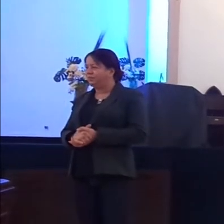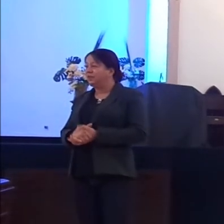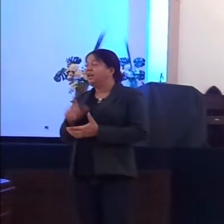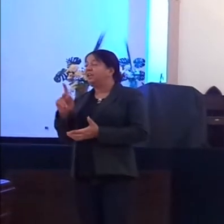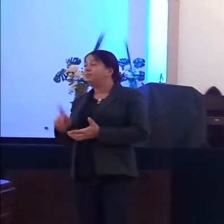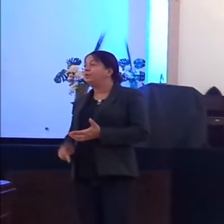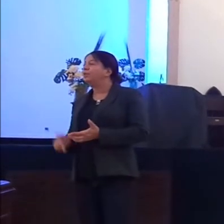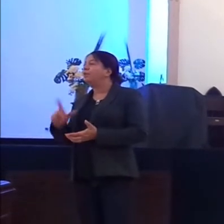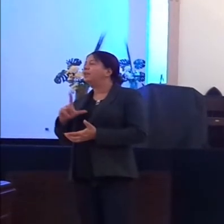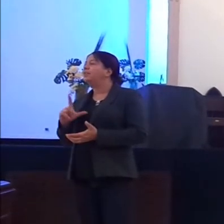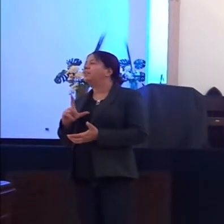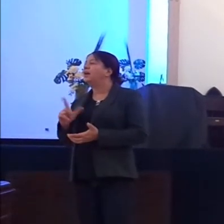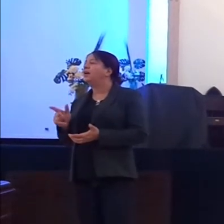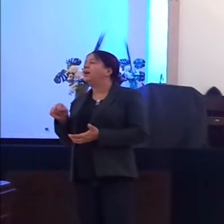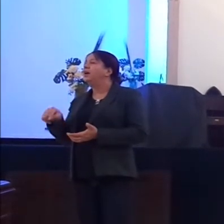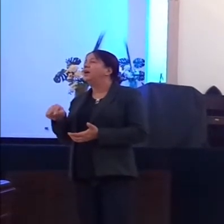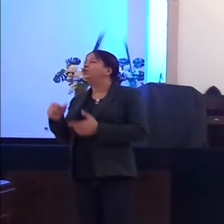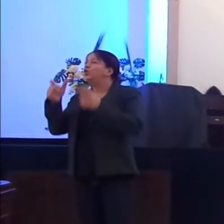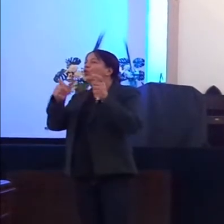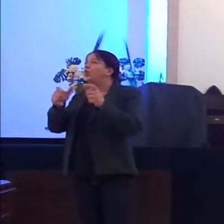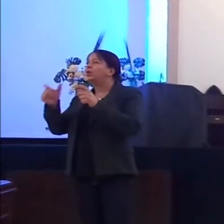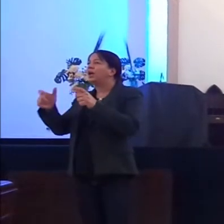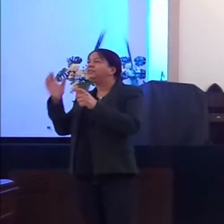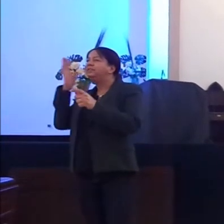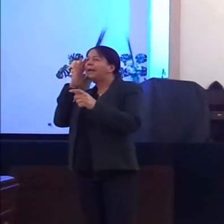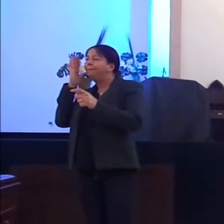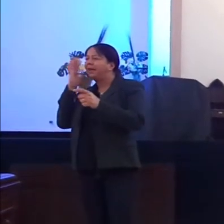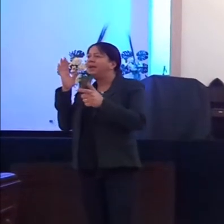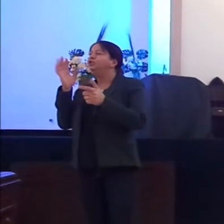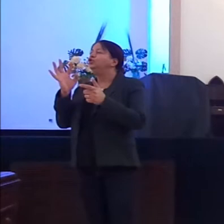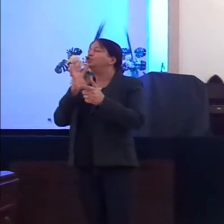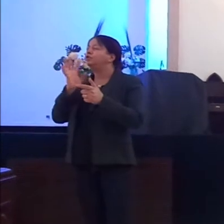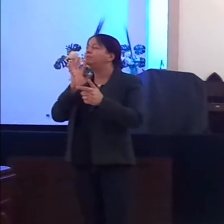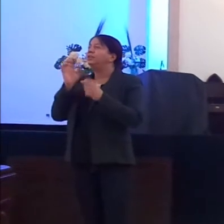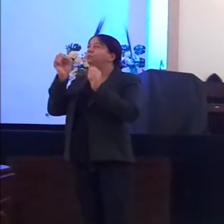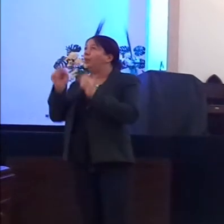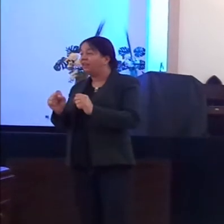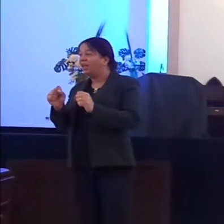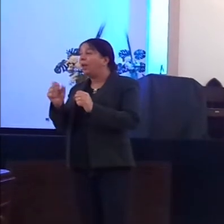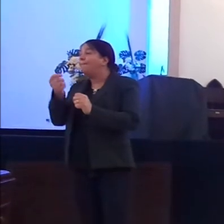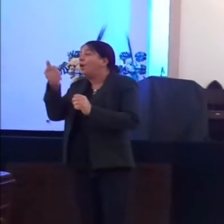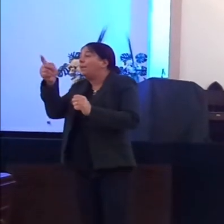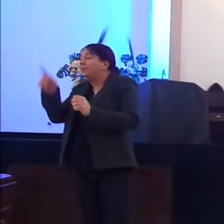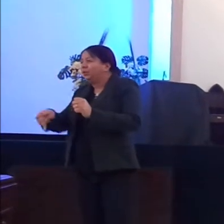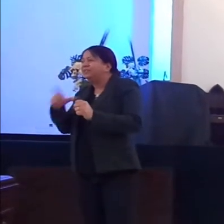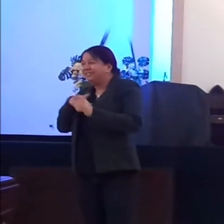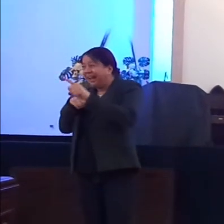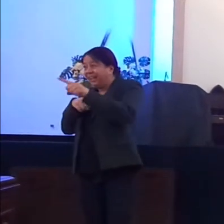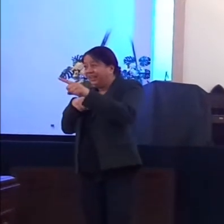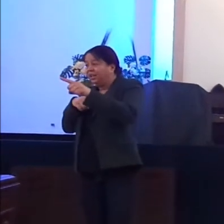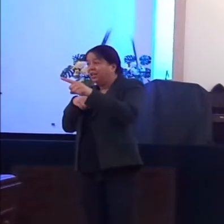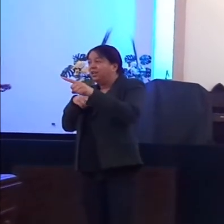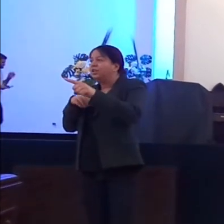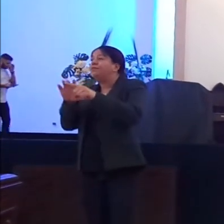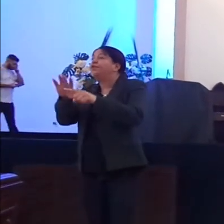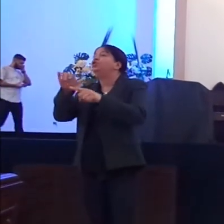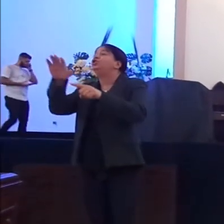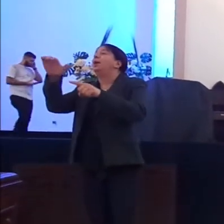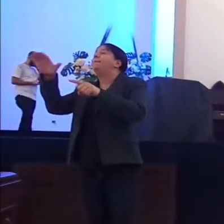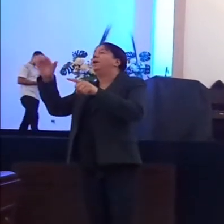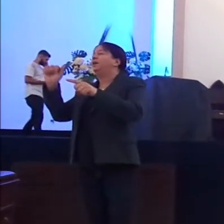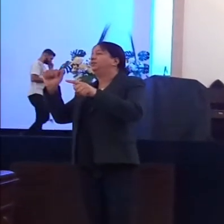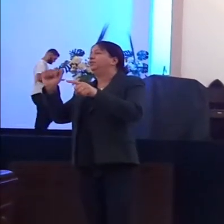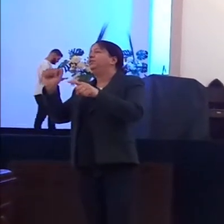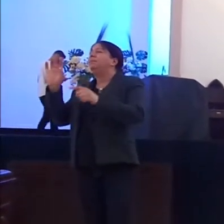os que estão ocupando esses lugares de saber, de conhecimento, de poder, que foram chamados